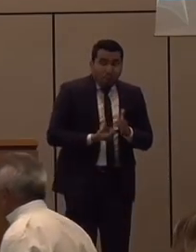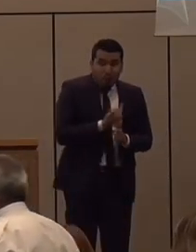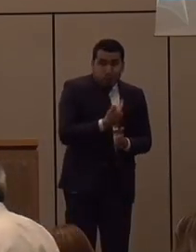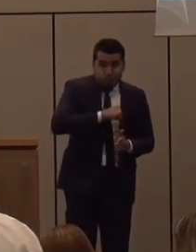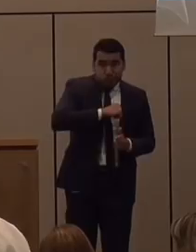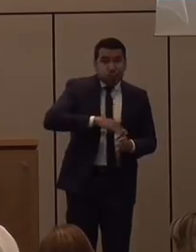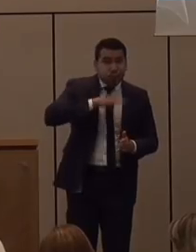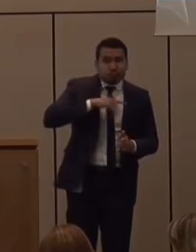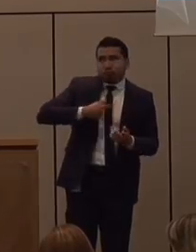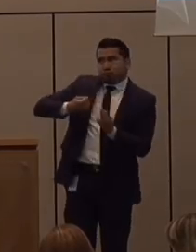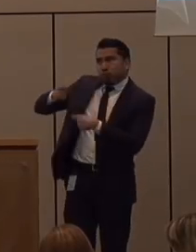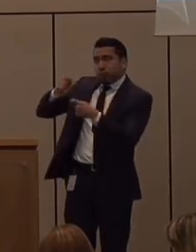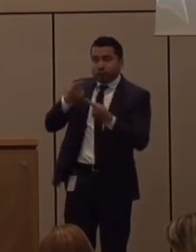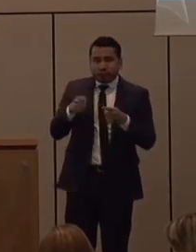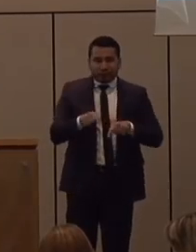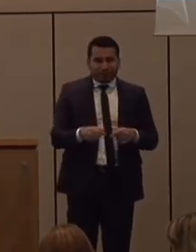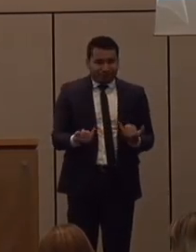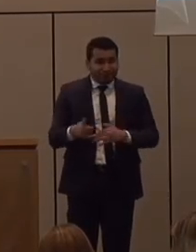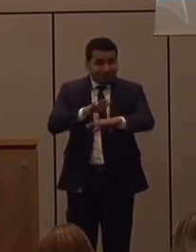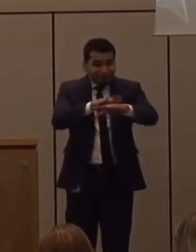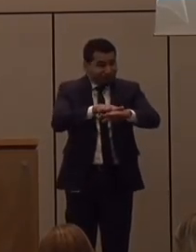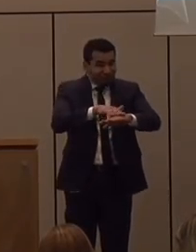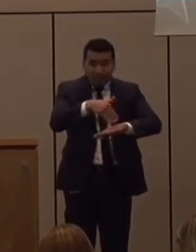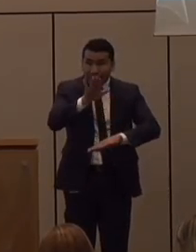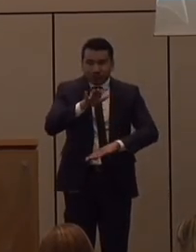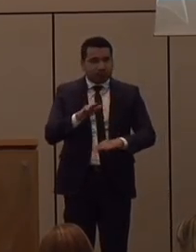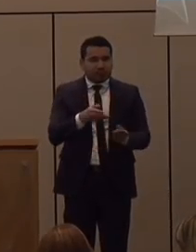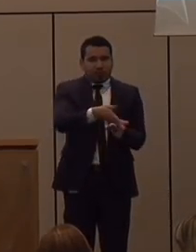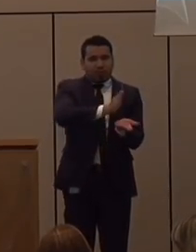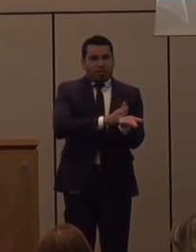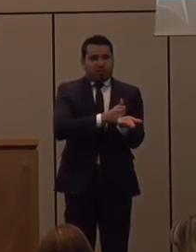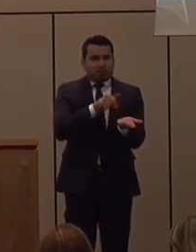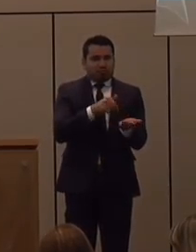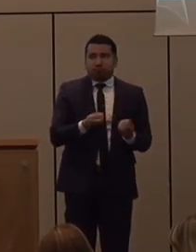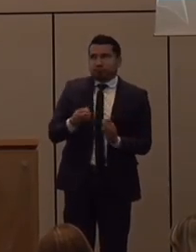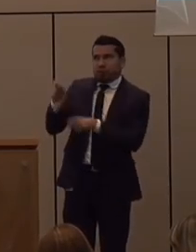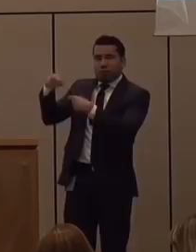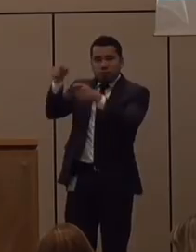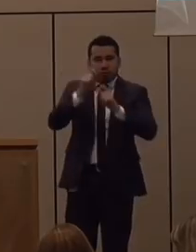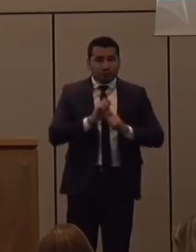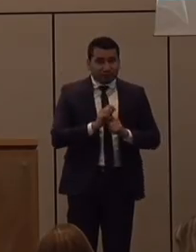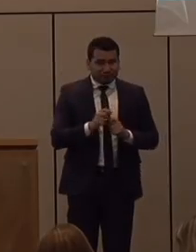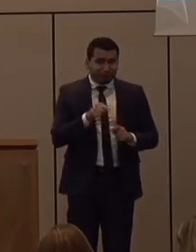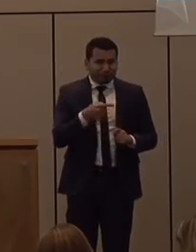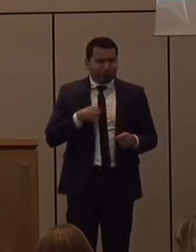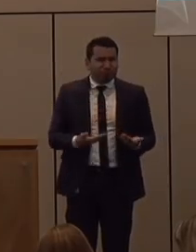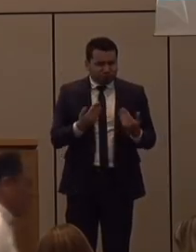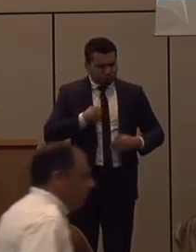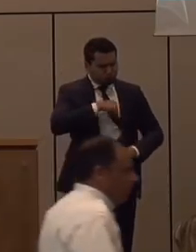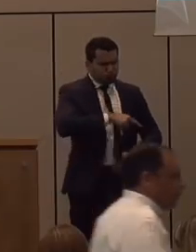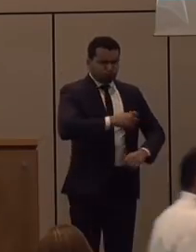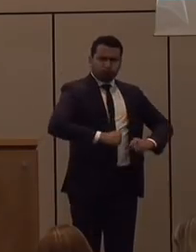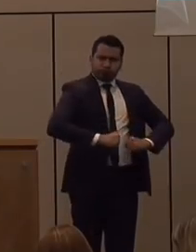importante y obviamente el rey de los productos el aguacate hass por esa potencialidad que tenemos pero también porque es un icono